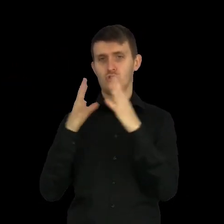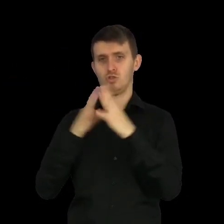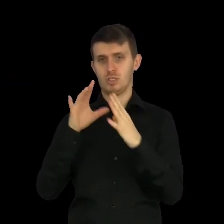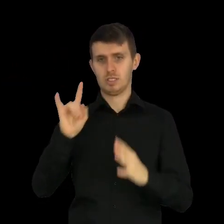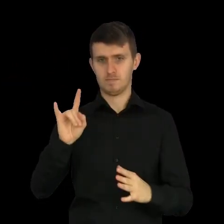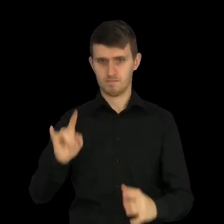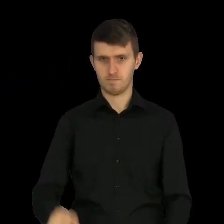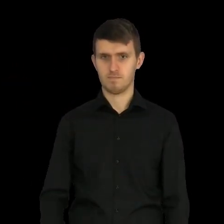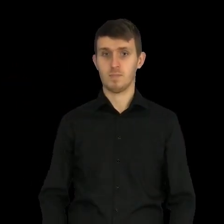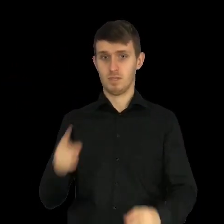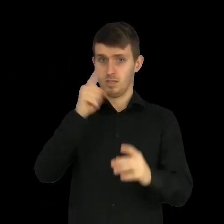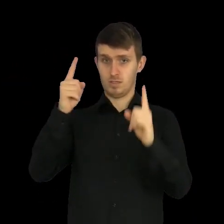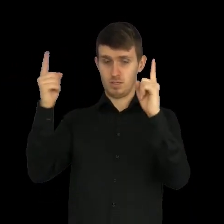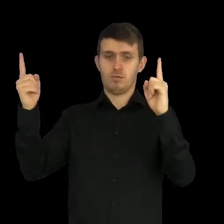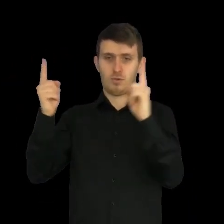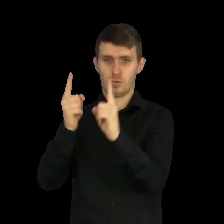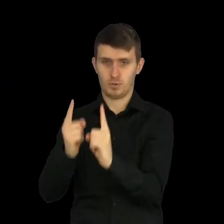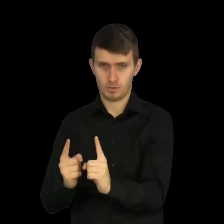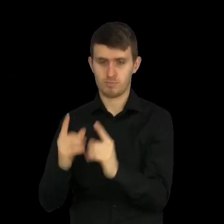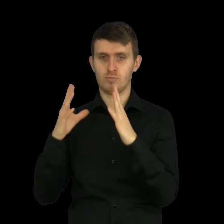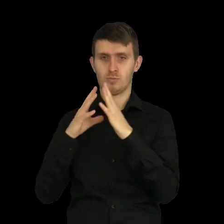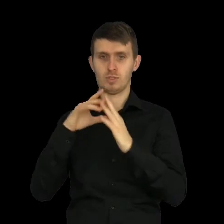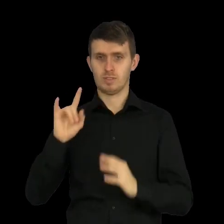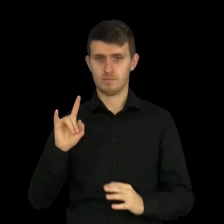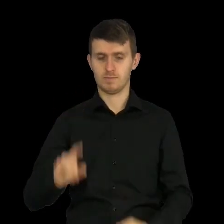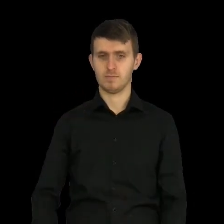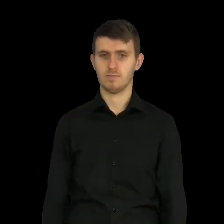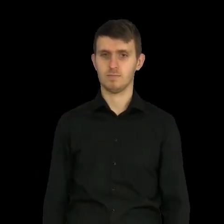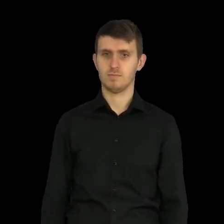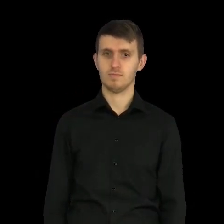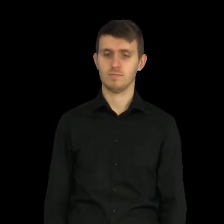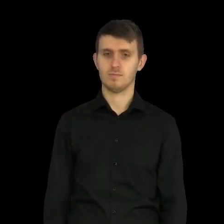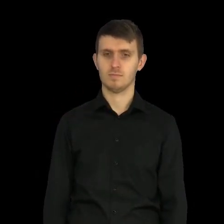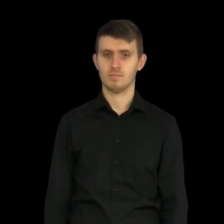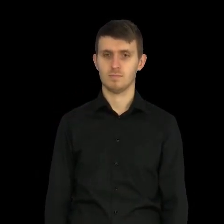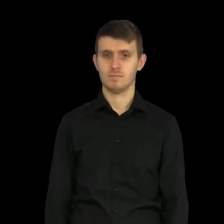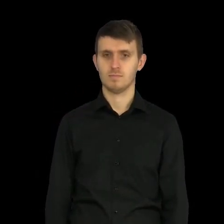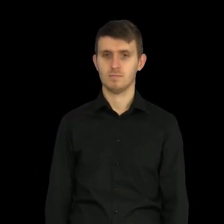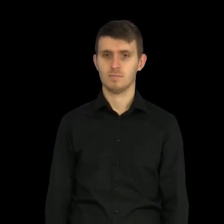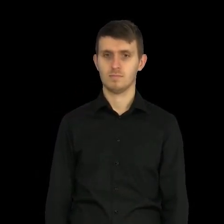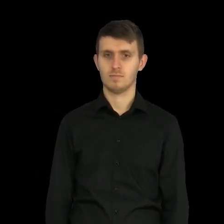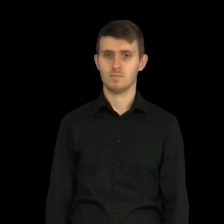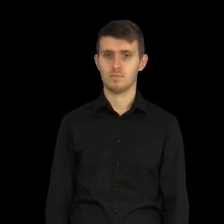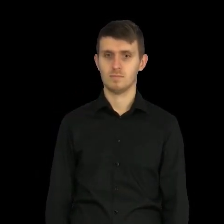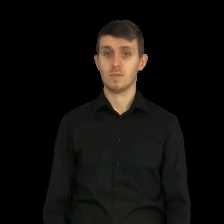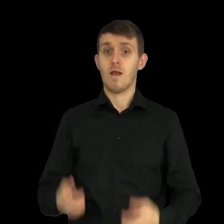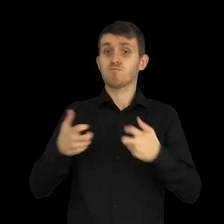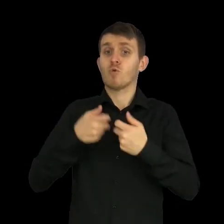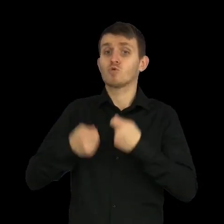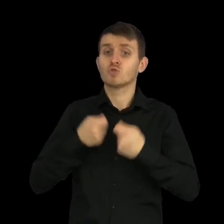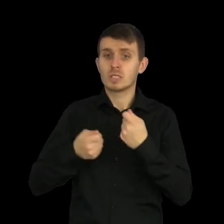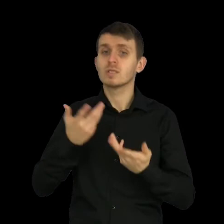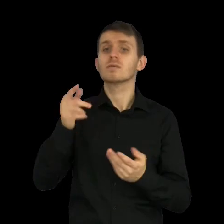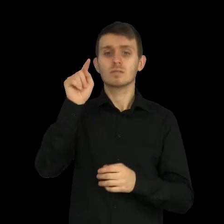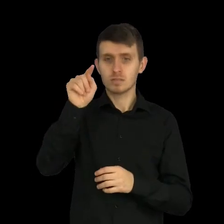to będę miał 10 sztuk tego czegoś. Ten fragment wyrażenia można więc uprościć do 10y. I znów.